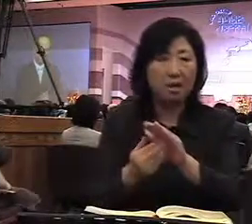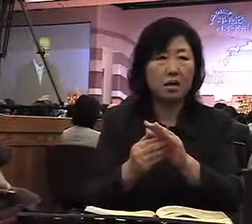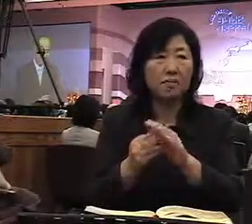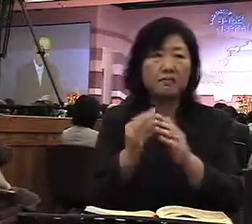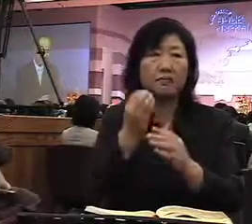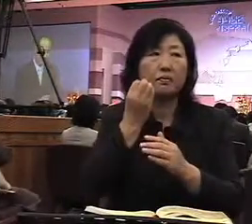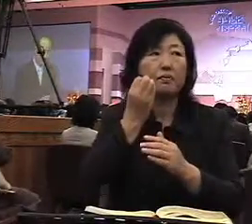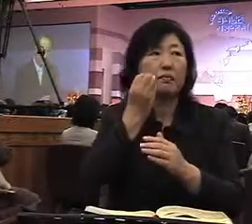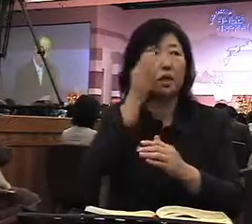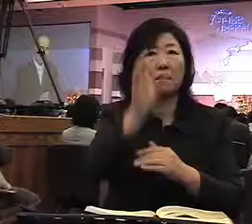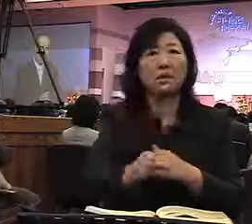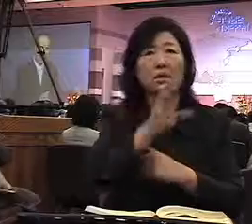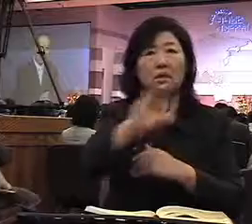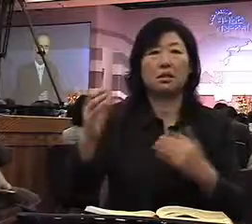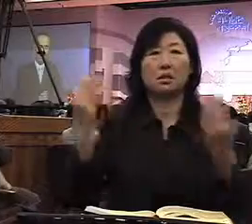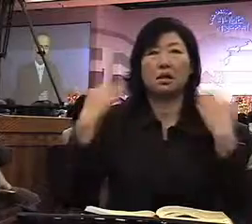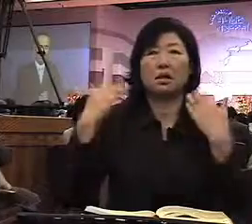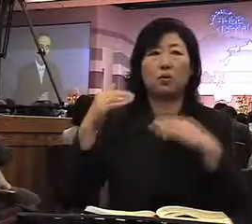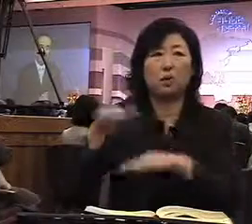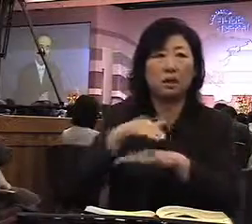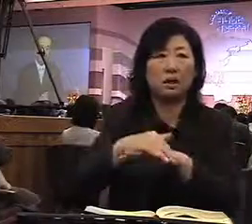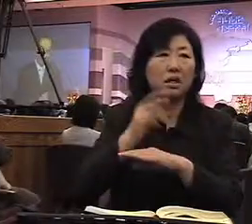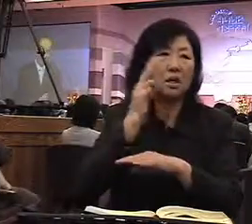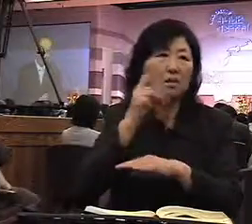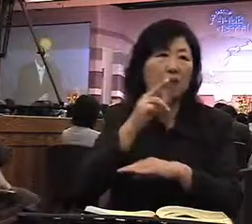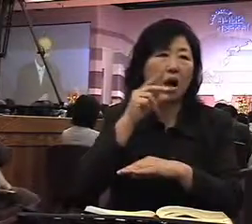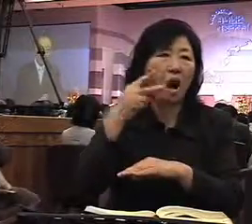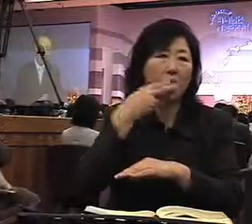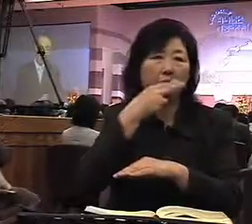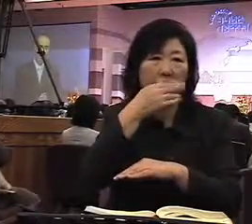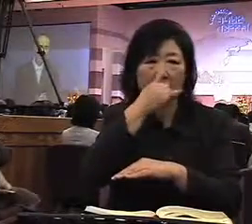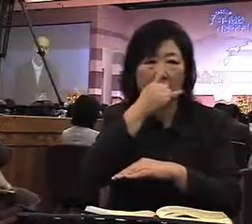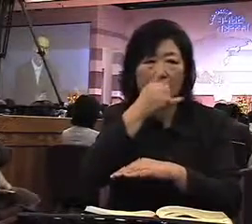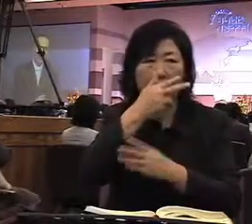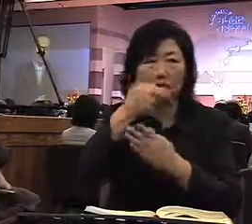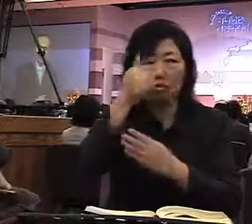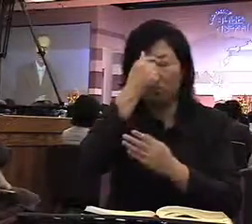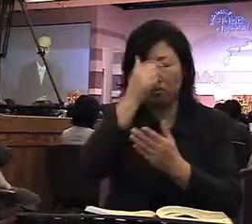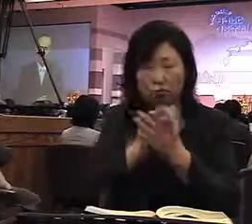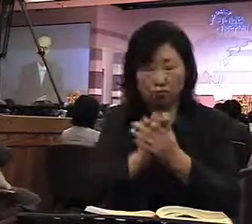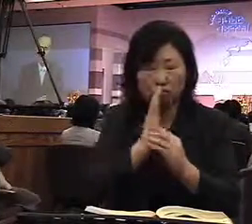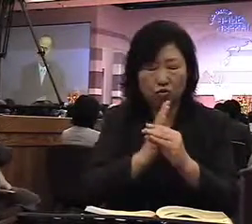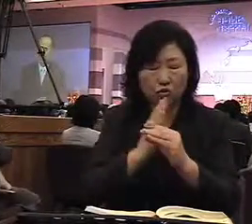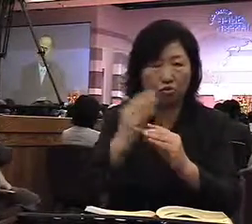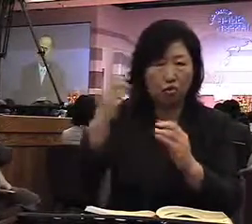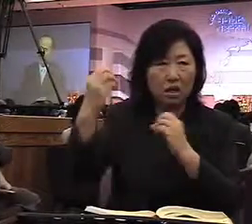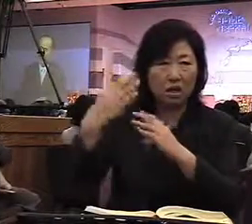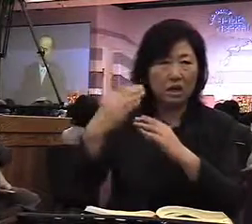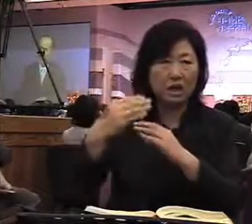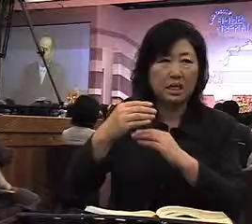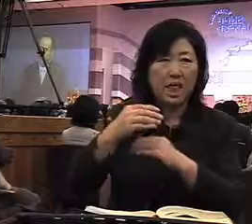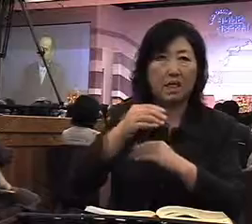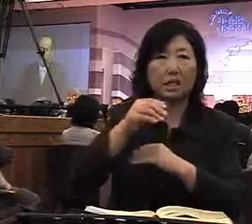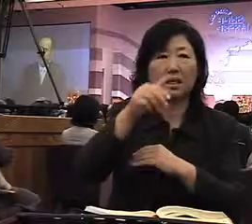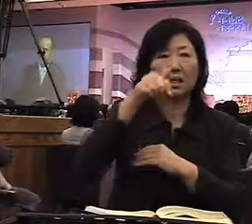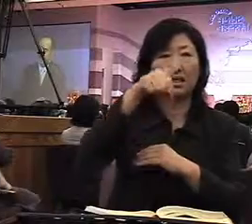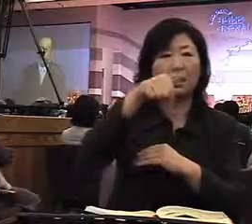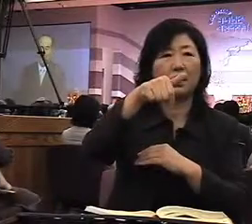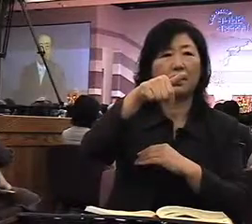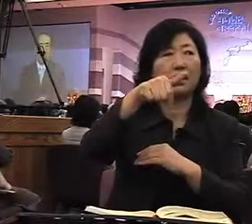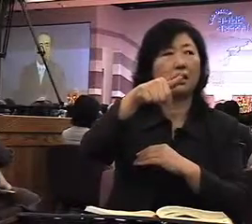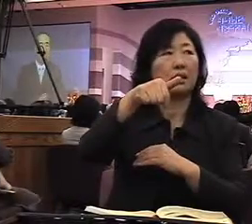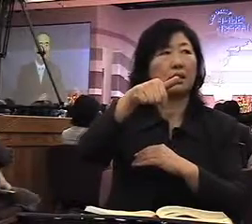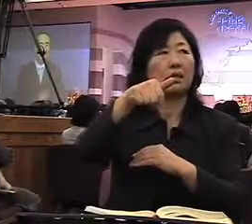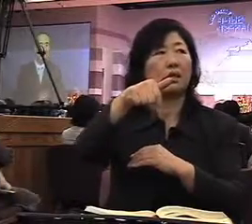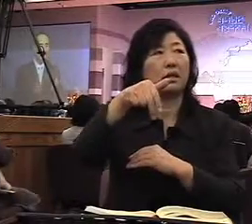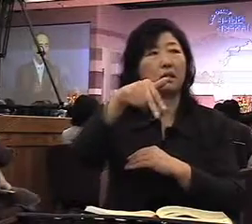금식했습니다. 기도하는 가운데 주님이 제게 말씀하셨어요. 쟁기를 잡고 뒤를 돌아다 본다면 하나님 나라 합당치 않아요.